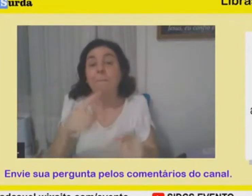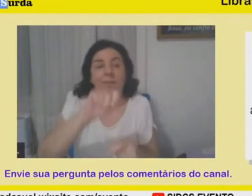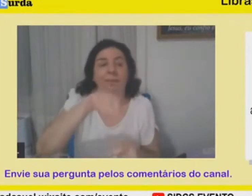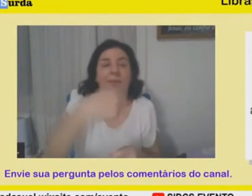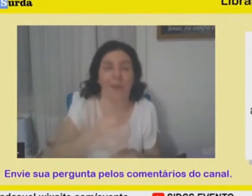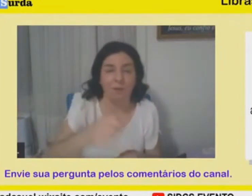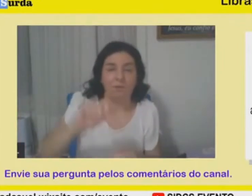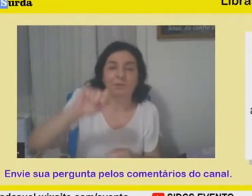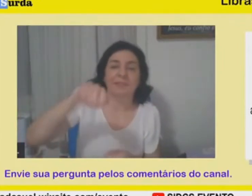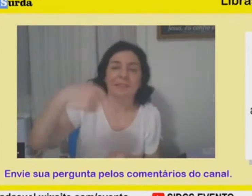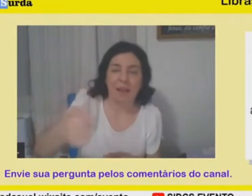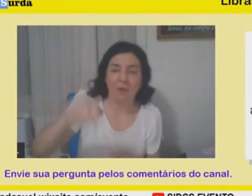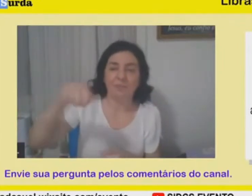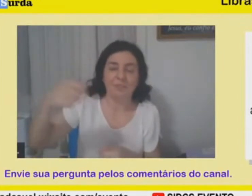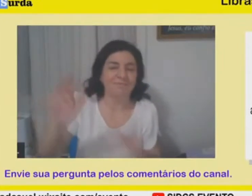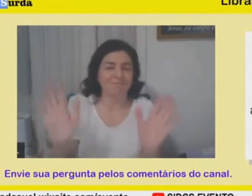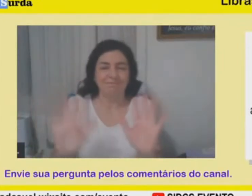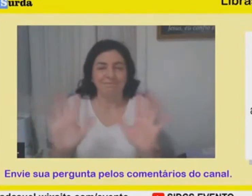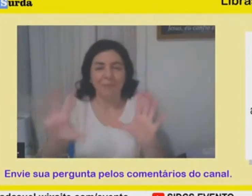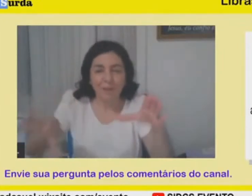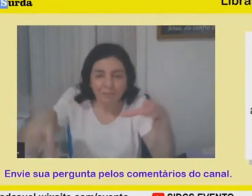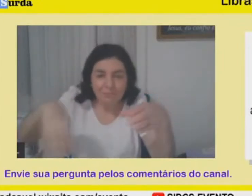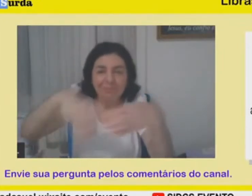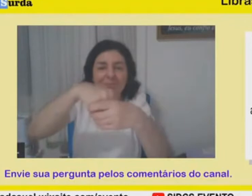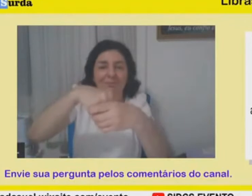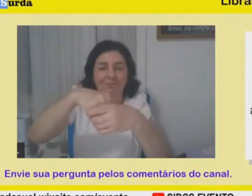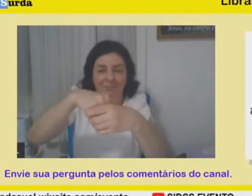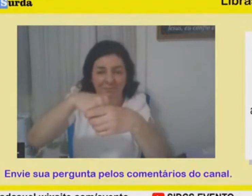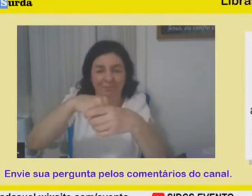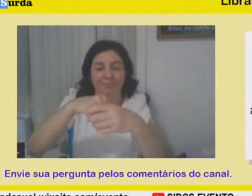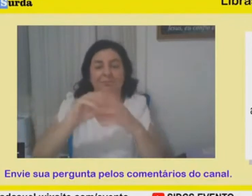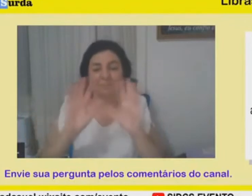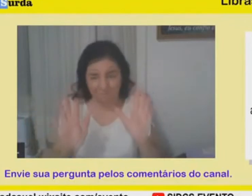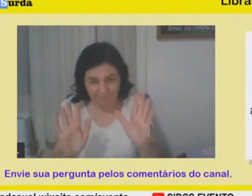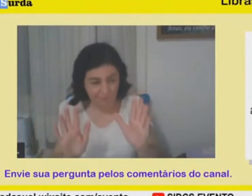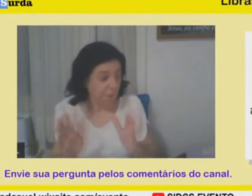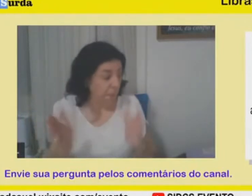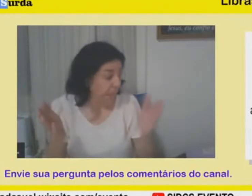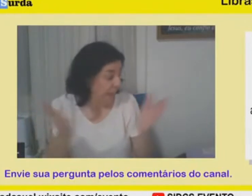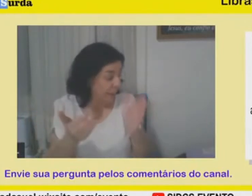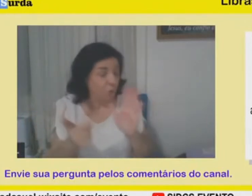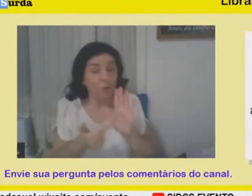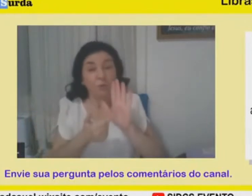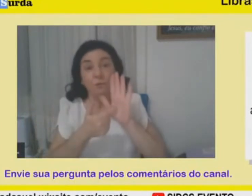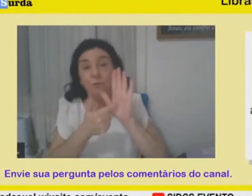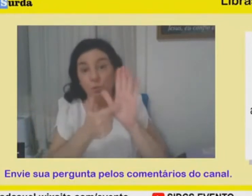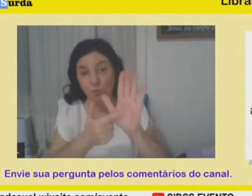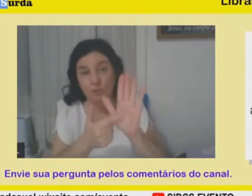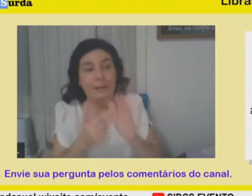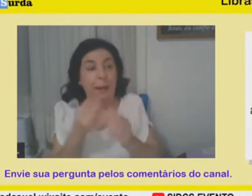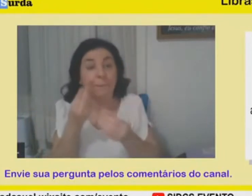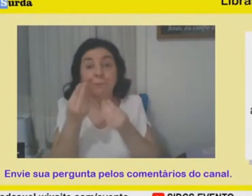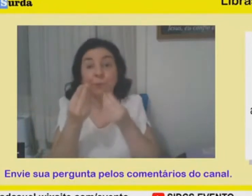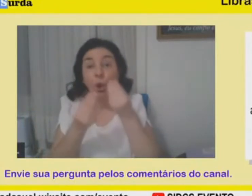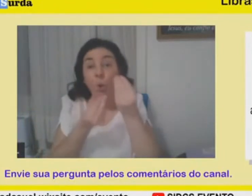em uma única mão. Não precisa ficar fazendo vários sinais, né? Todos em uma mão só, tudo bem